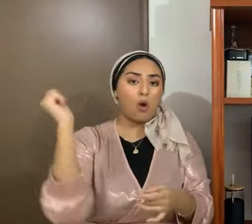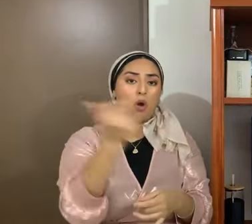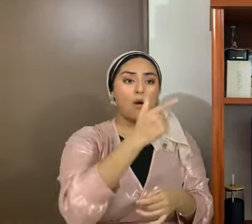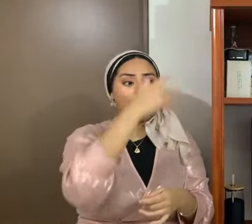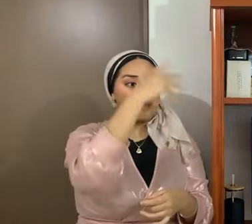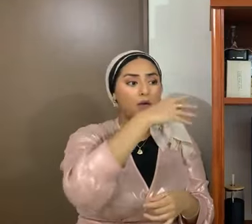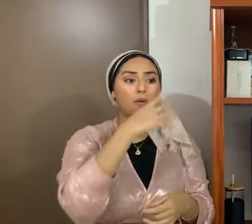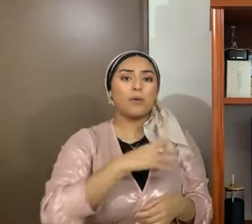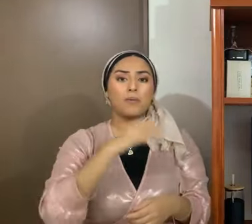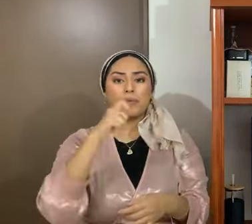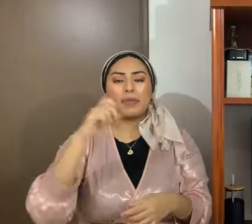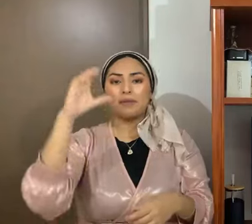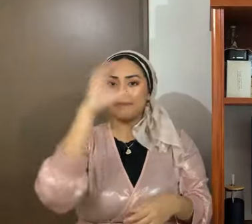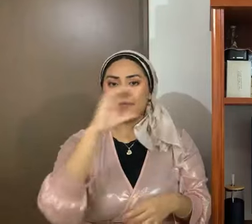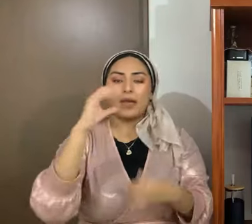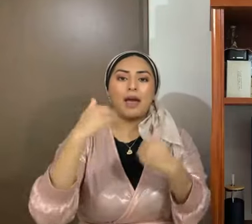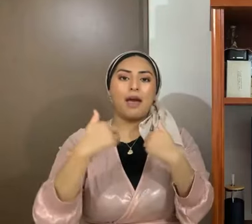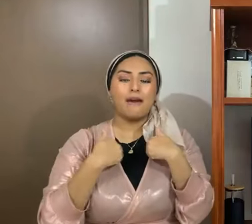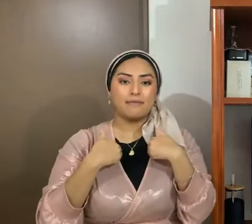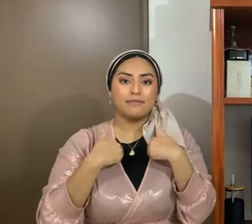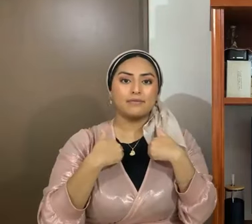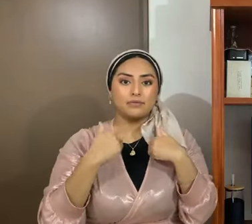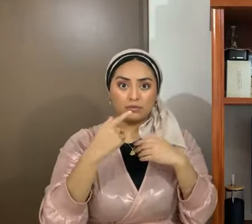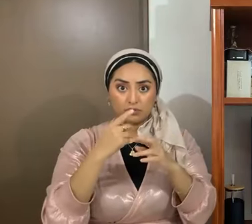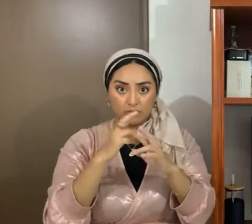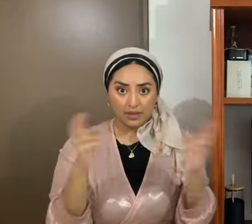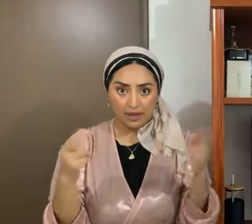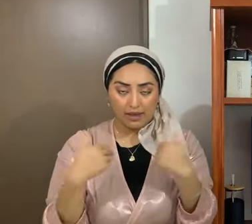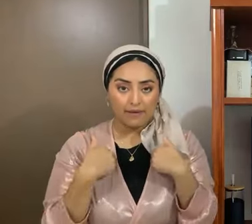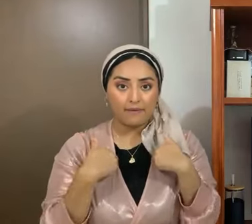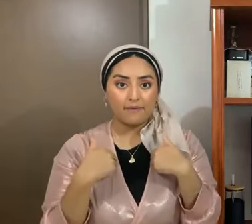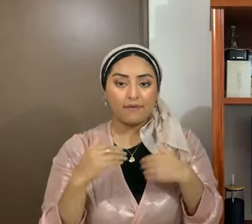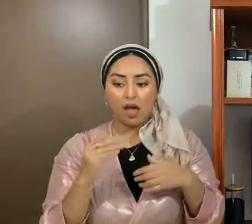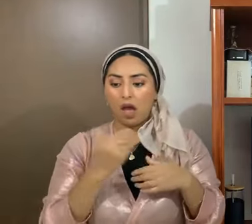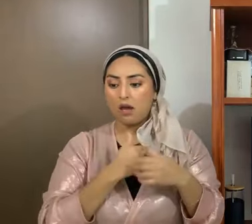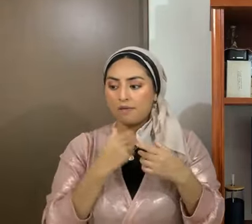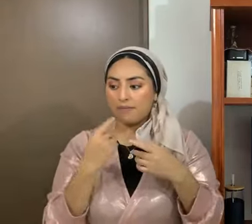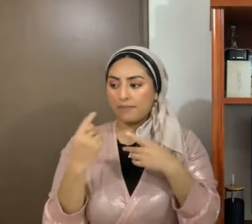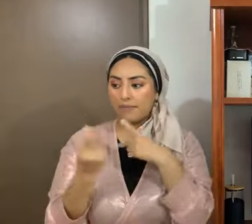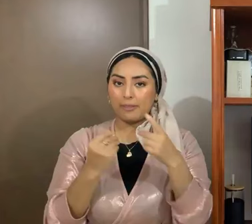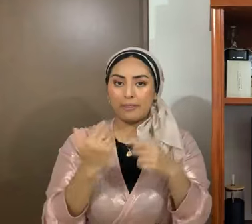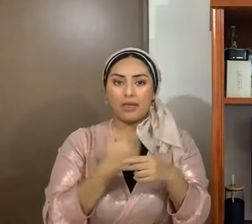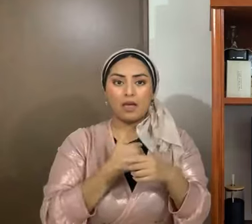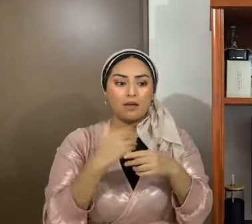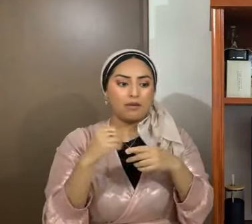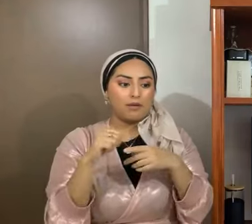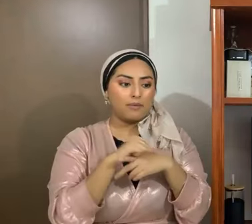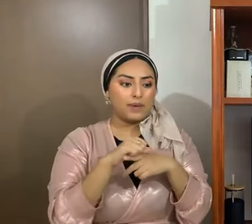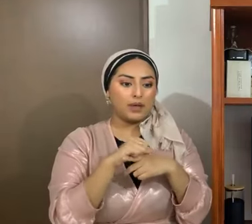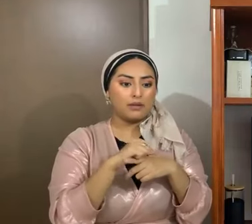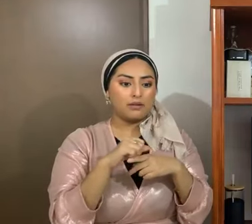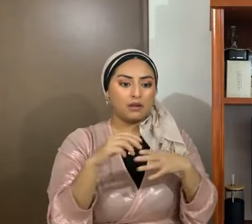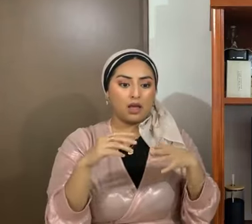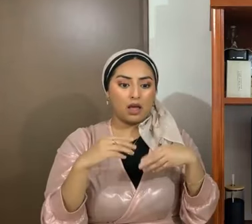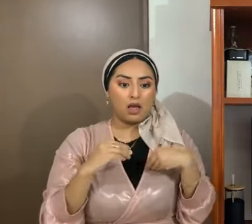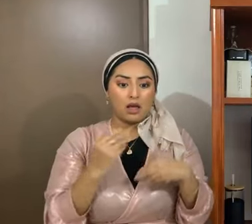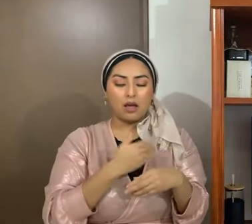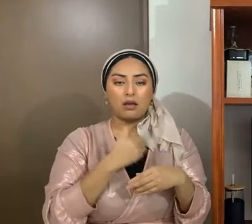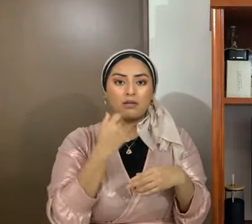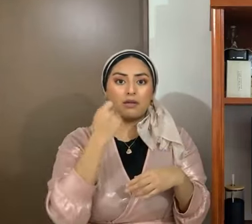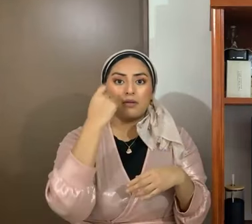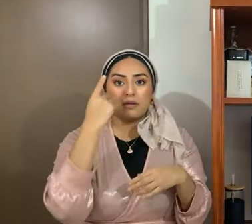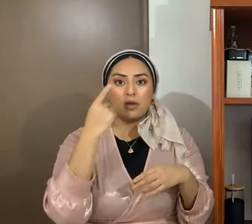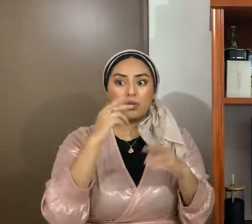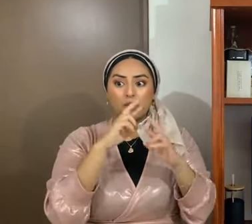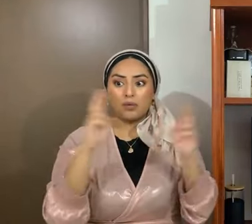hombres y mujeres, debemos buscar tener. Ya las tenemos. Nuestro comportamiento y nuestras acciones nos permitirían comprender